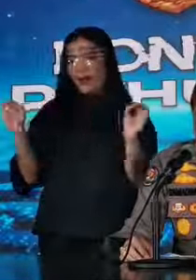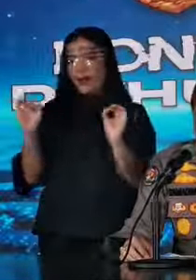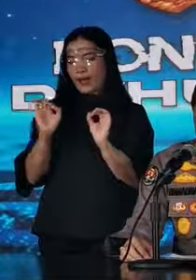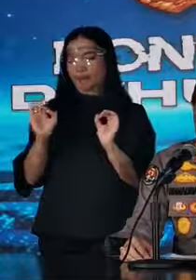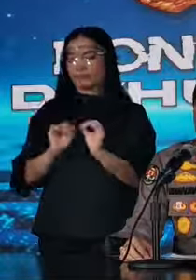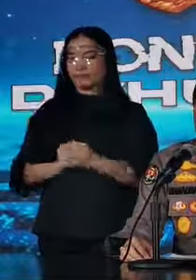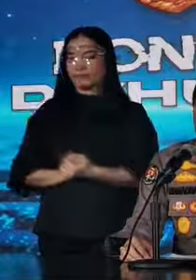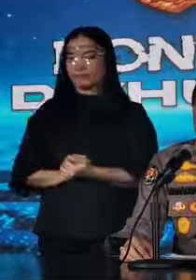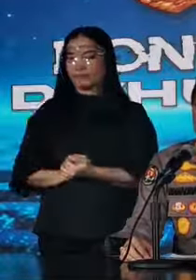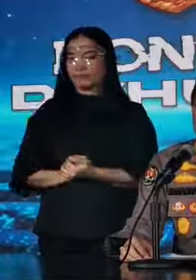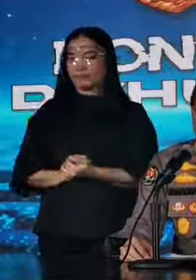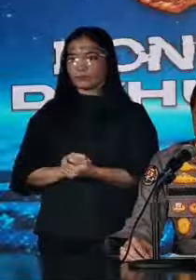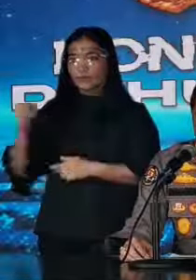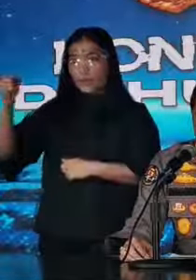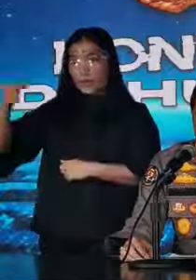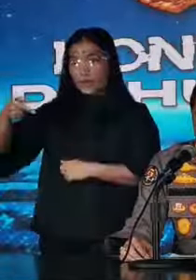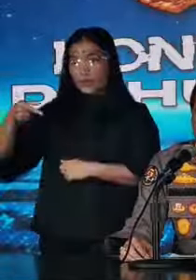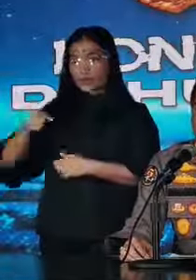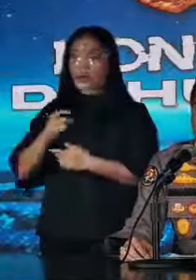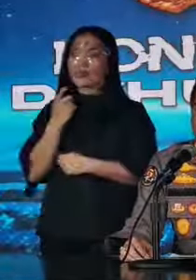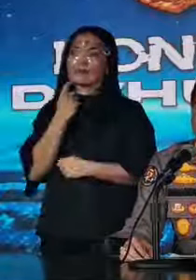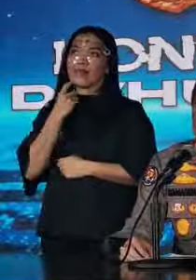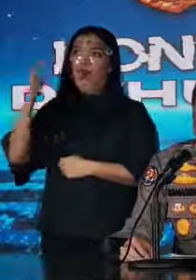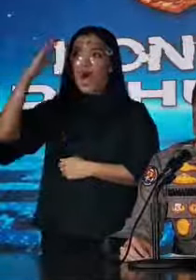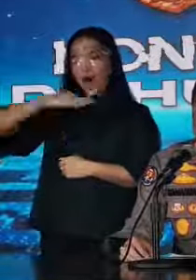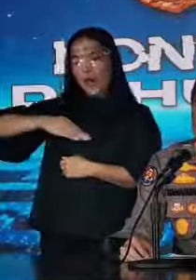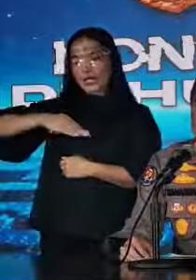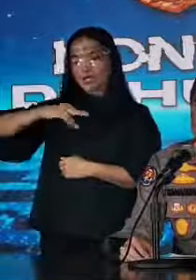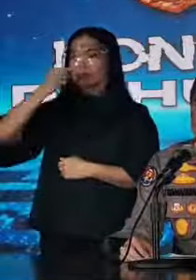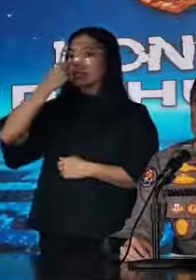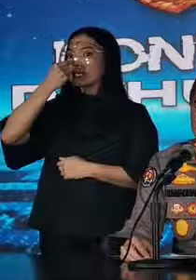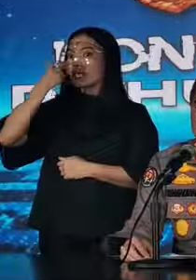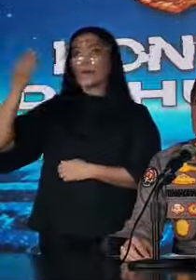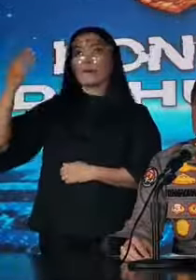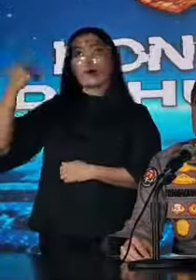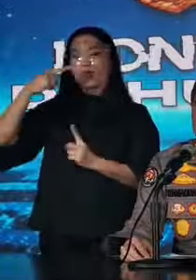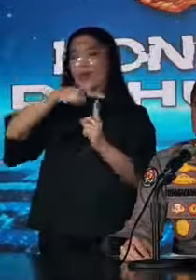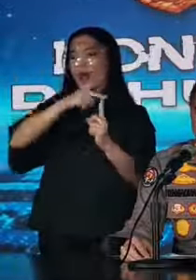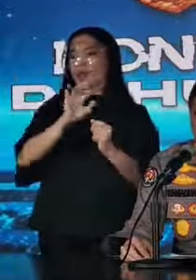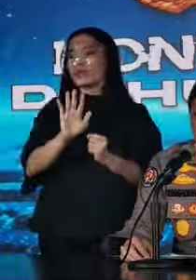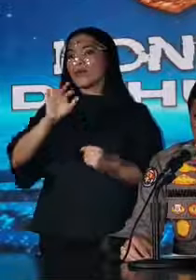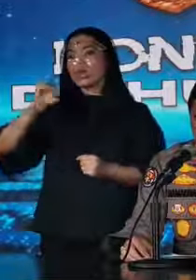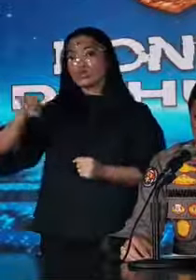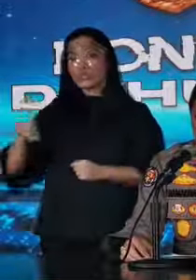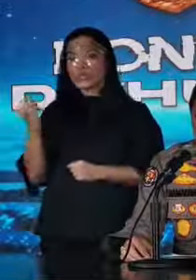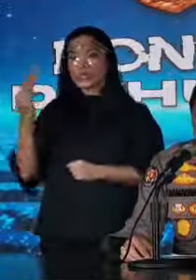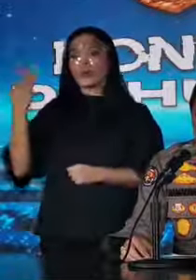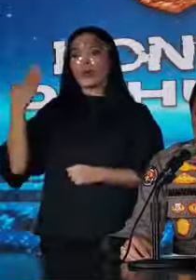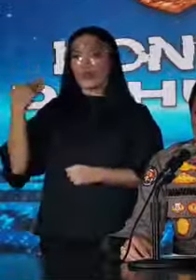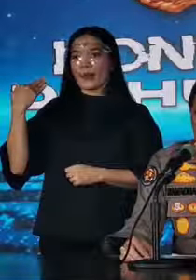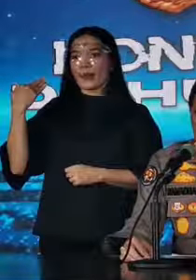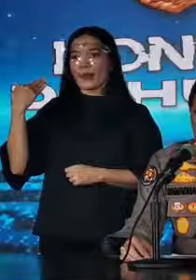nihil. Lanjutnya, hari Senin tanggal 5 Juli tahun 2021,